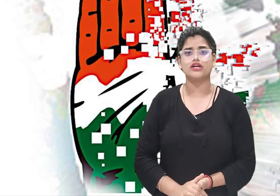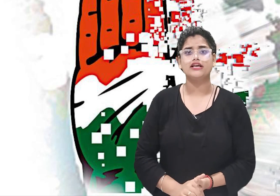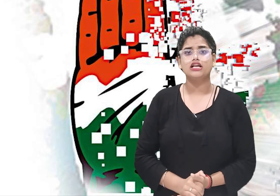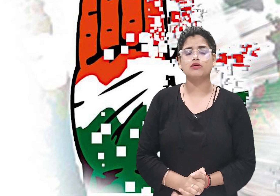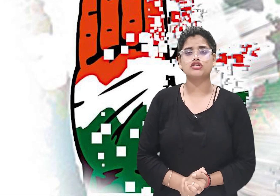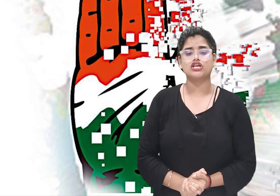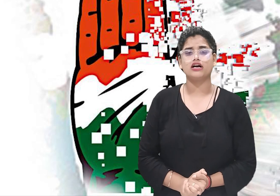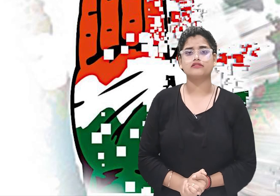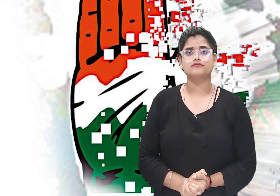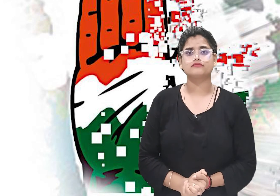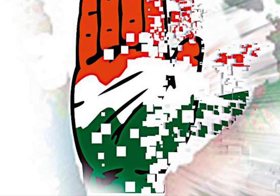टुडे नमस्कार